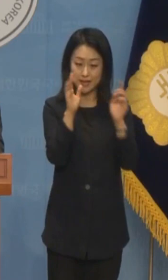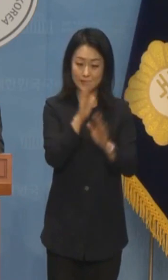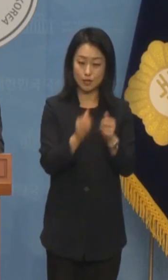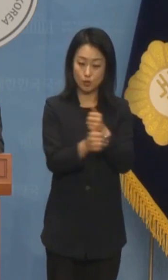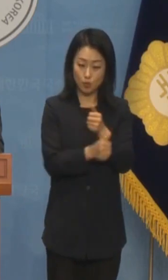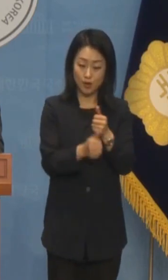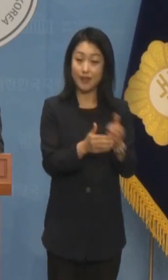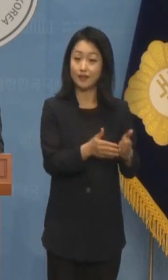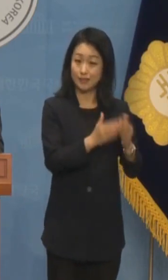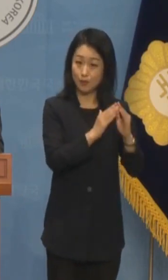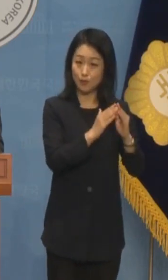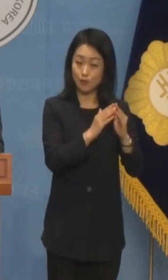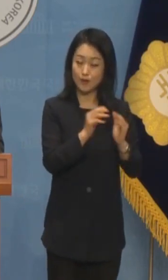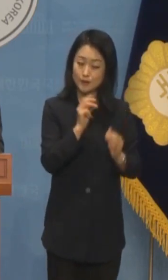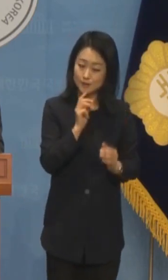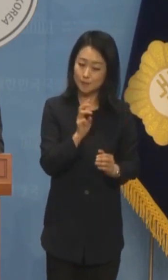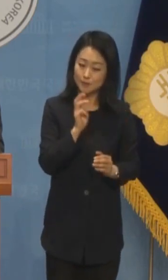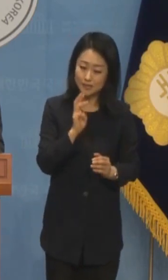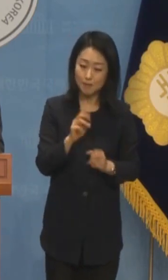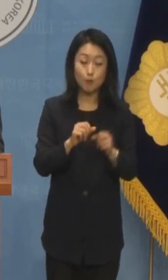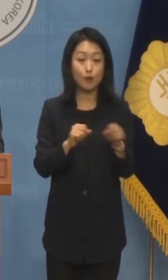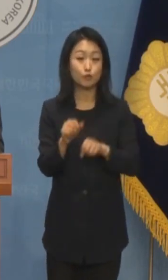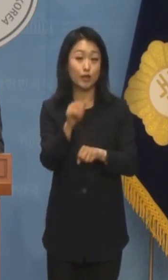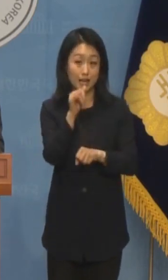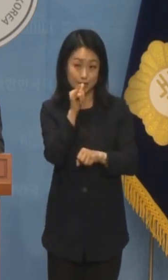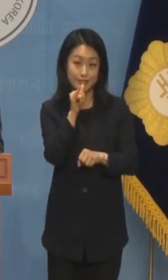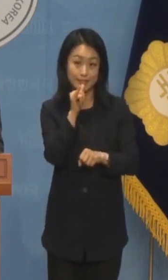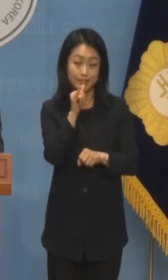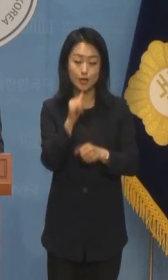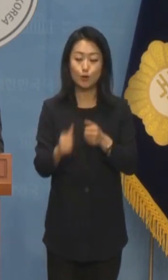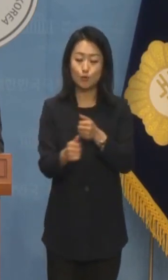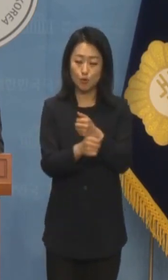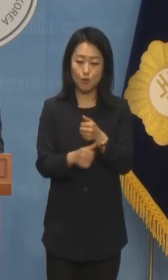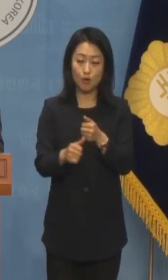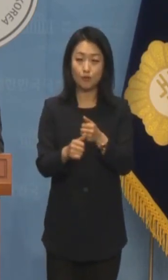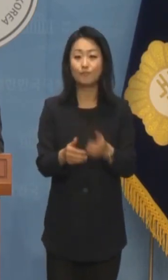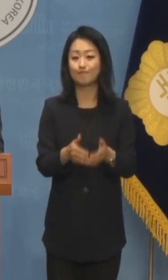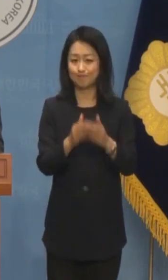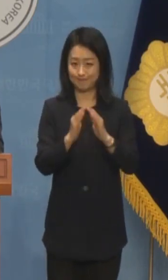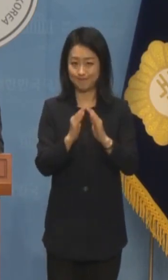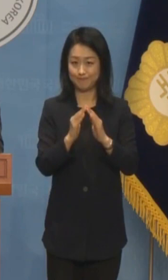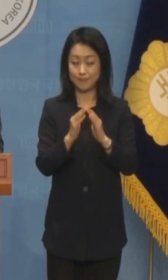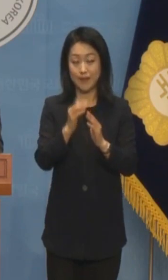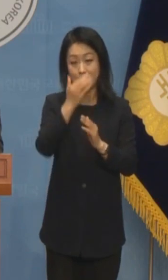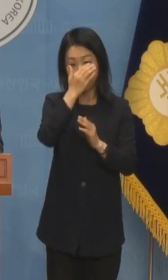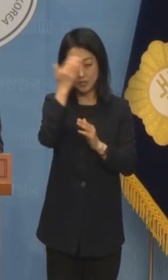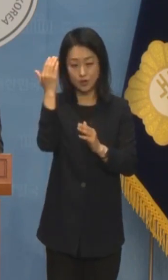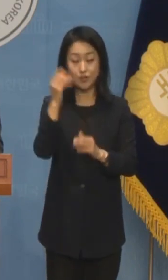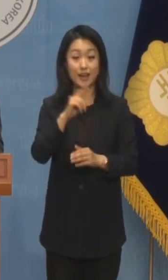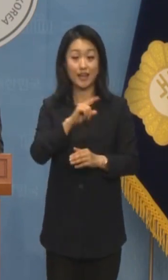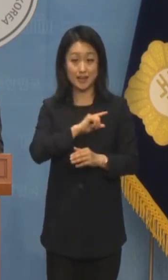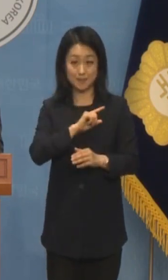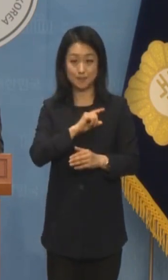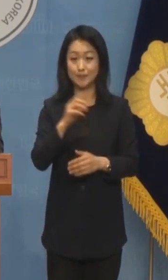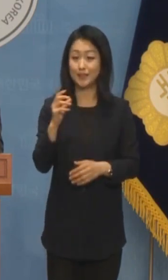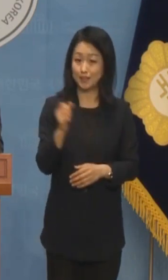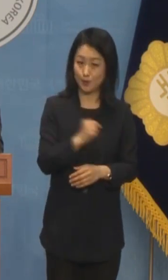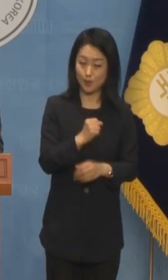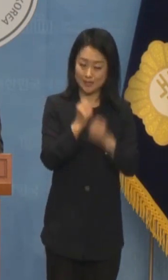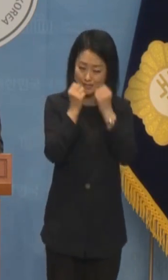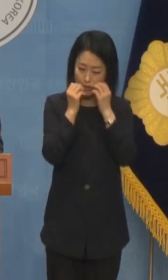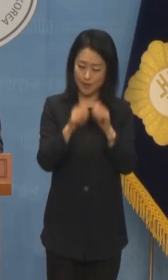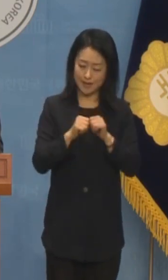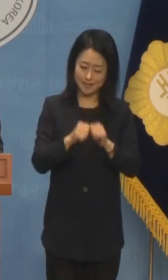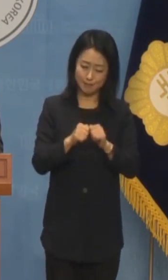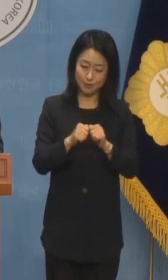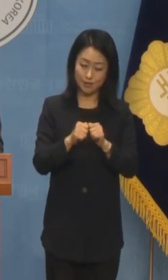부활하고 30, 40이 활동할 수 있는 위원회를 신설하여 청년이라는 대전제하에